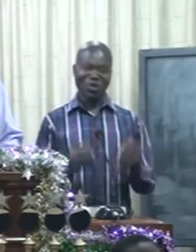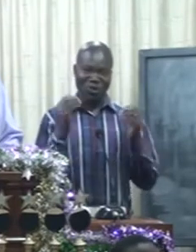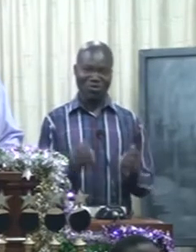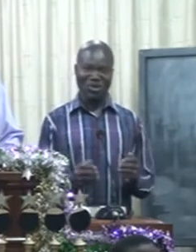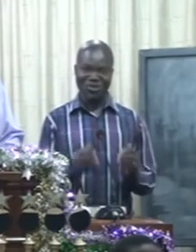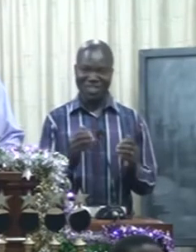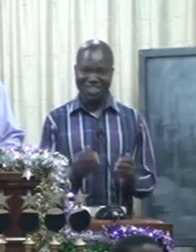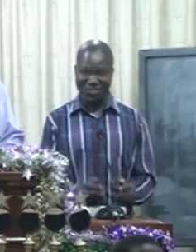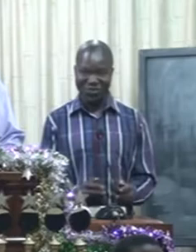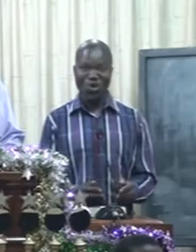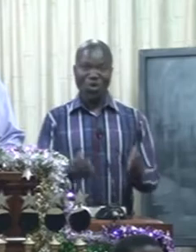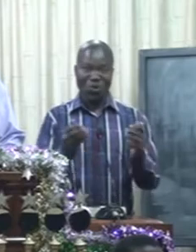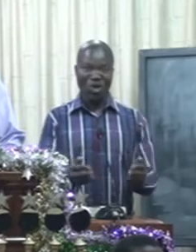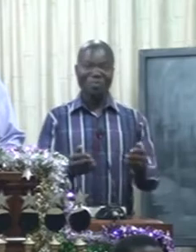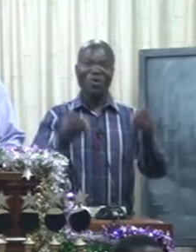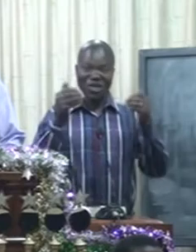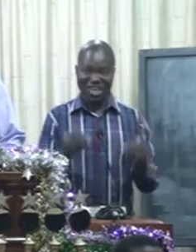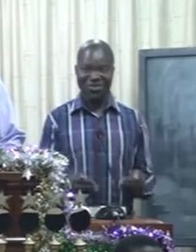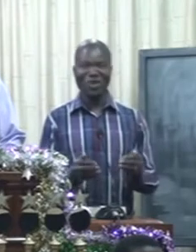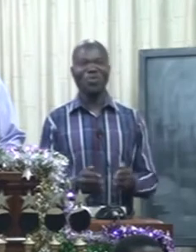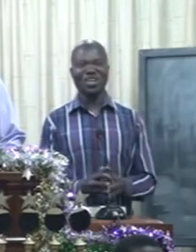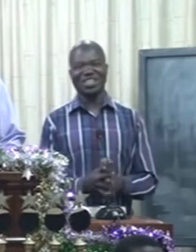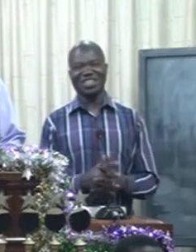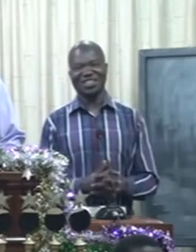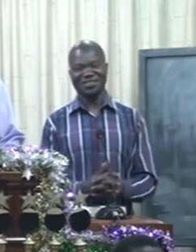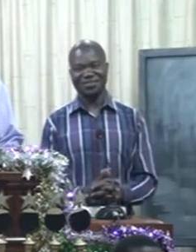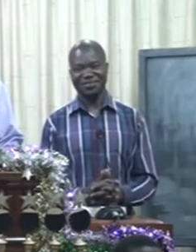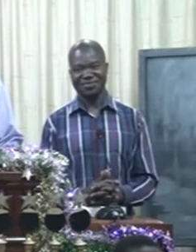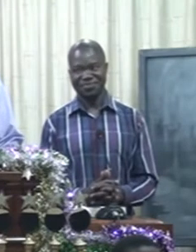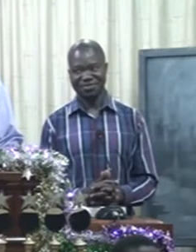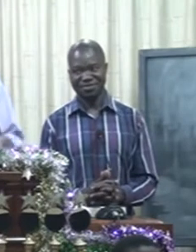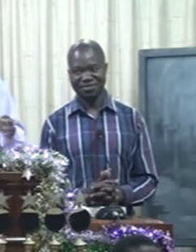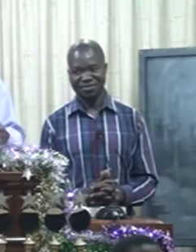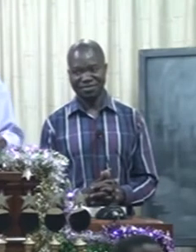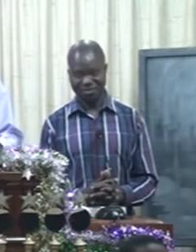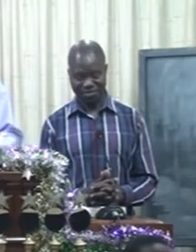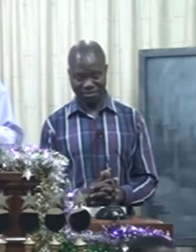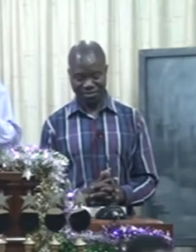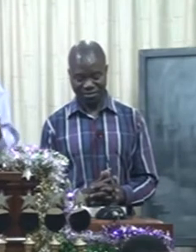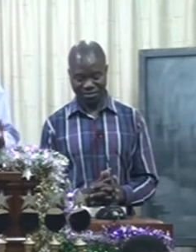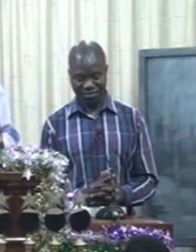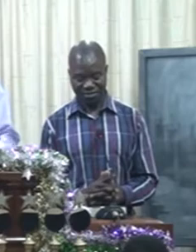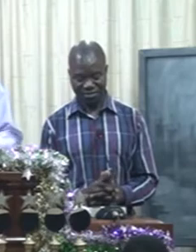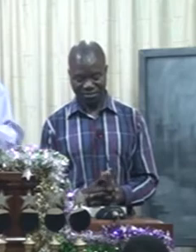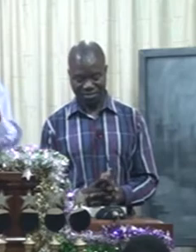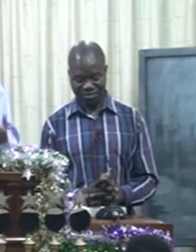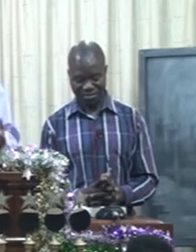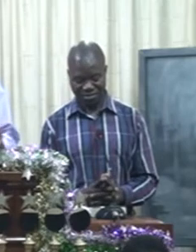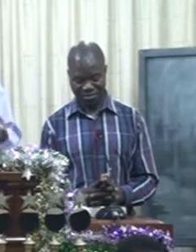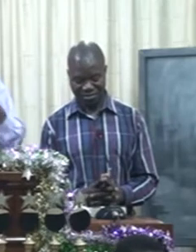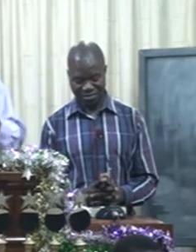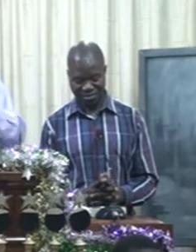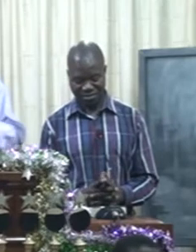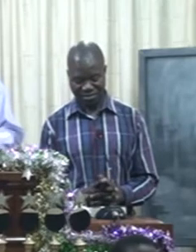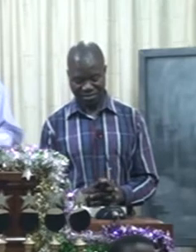Et Ainsi pour nous que la volonté de